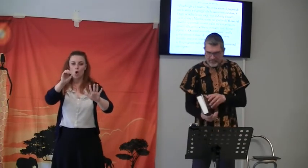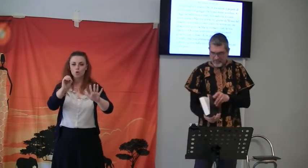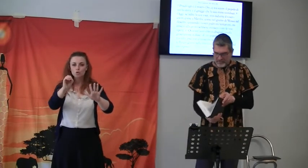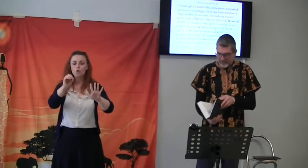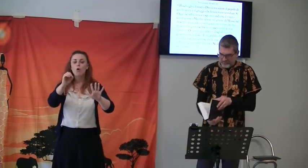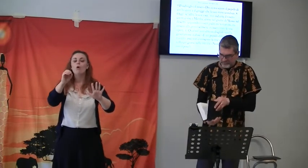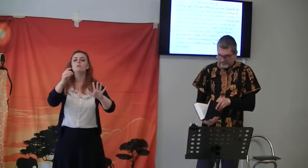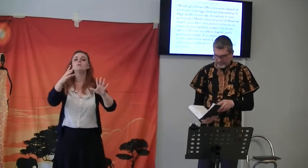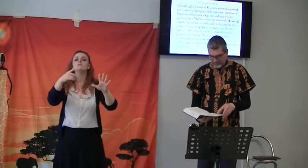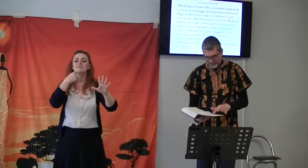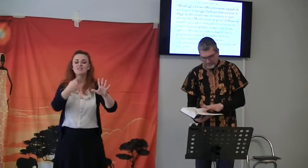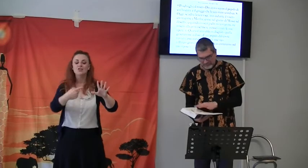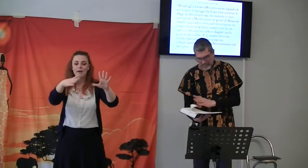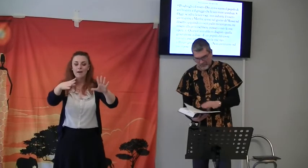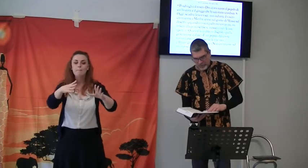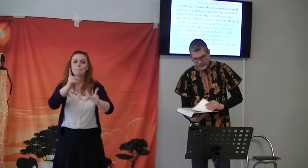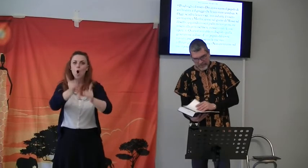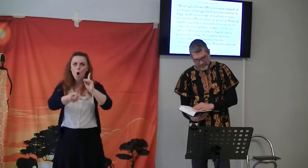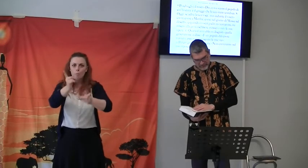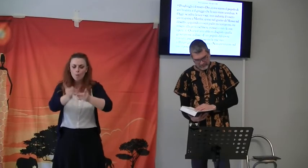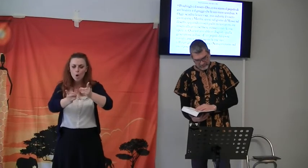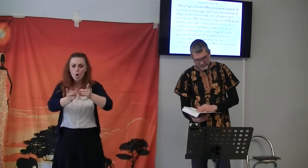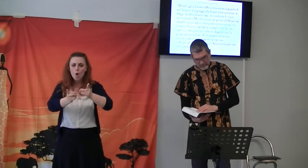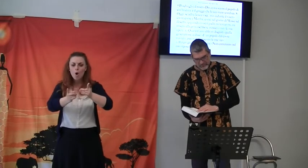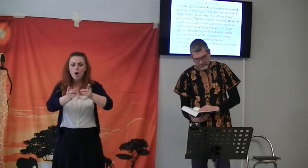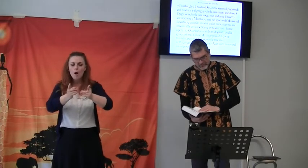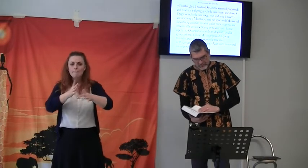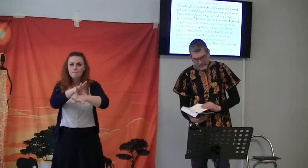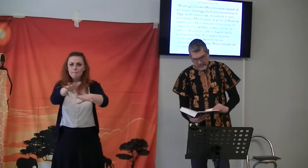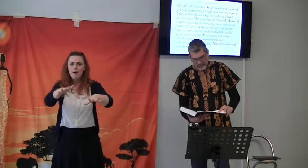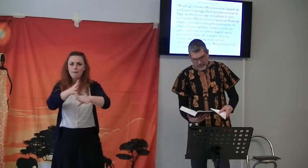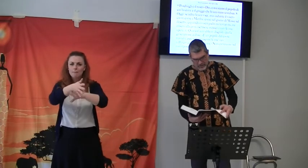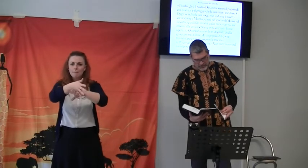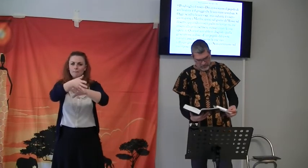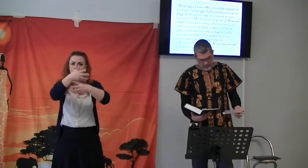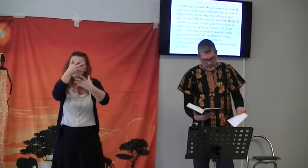a lamentarsi, a mormorare.